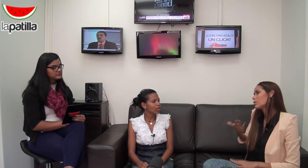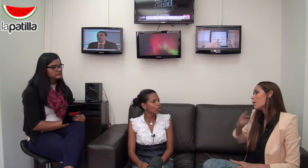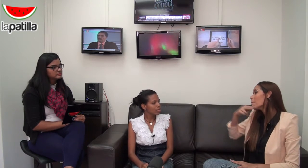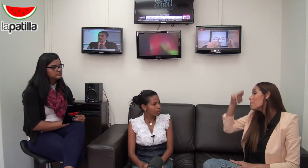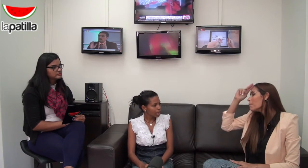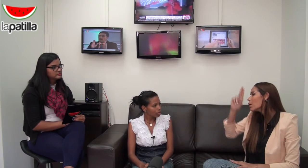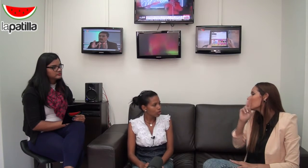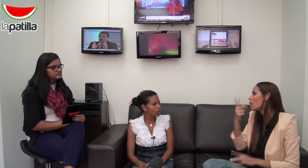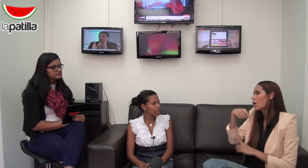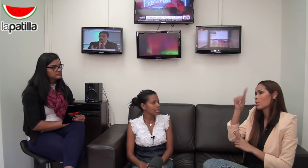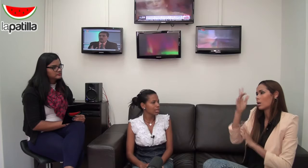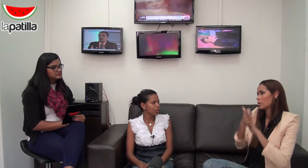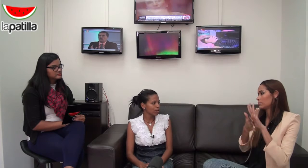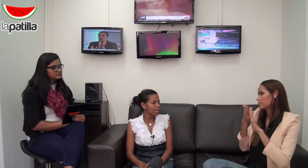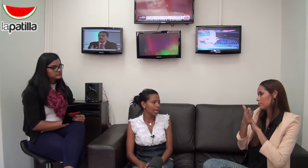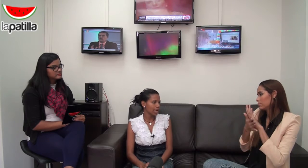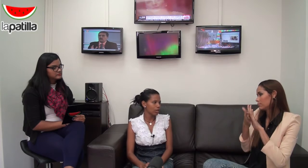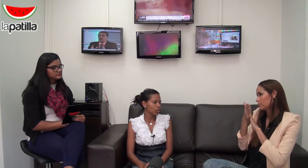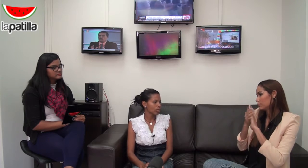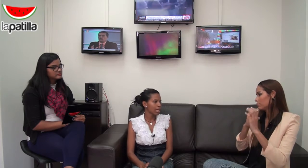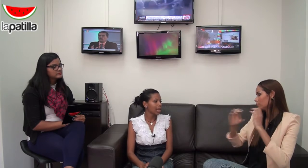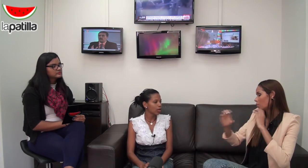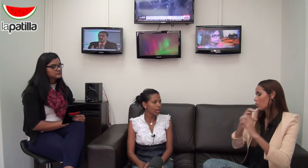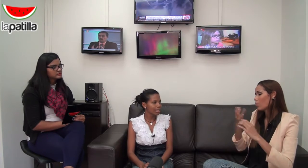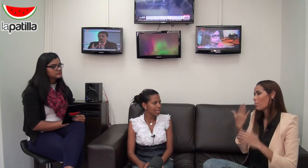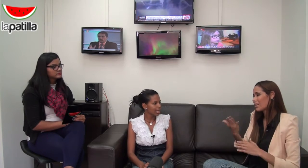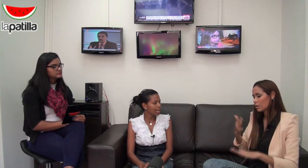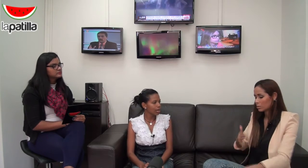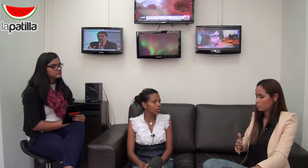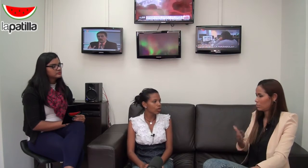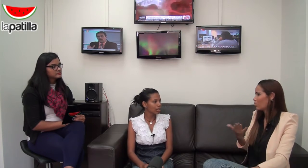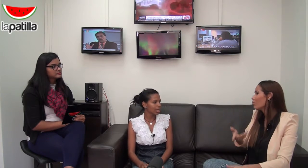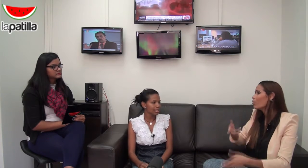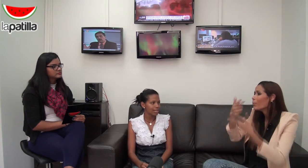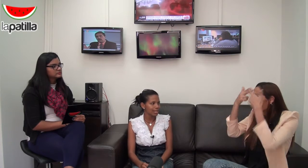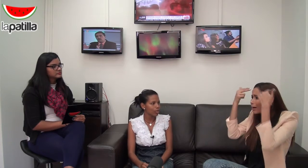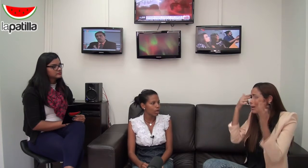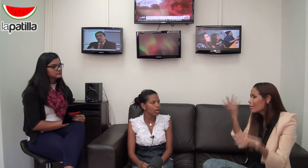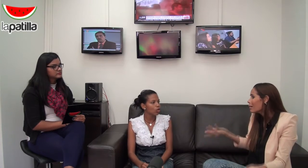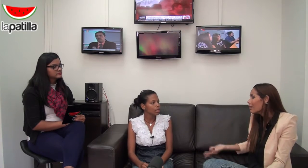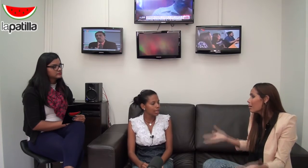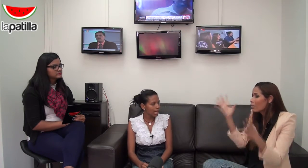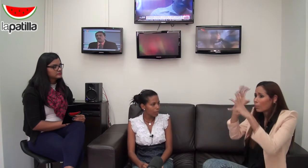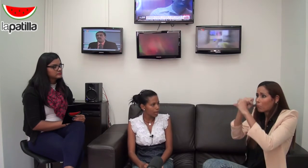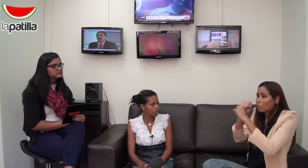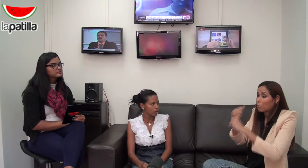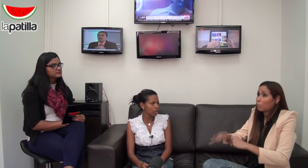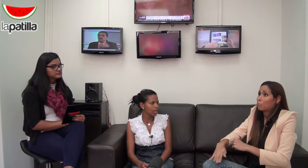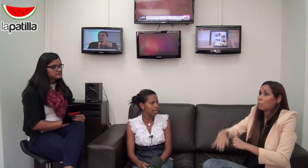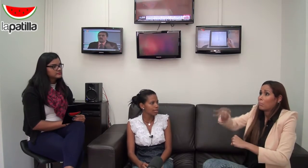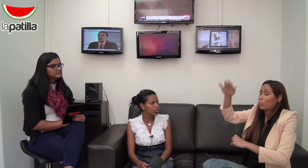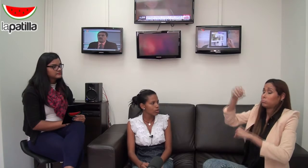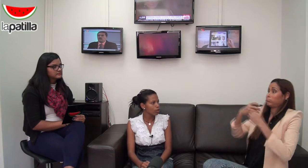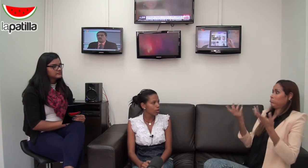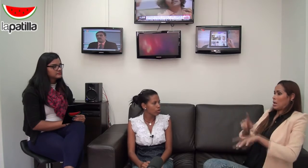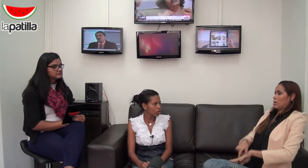conocimiento de lo que significa esto. La lengua de señas es lo que necesitamos, es lo vital para nosotros tener acceso a la información